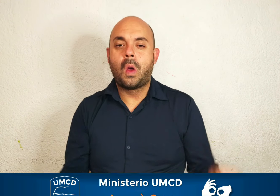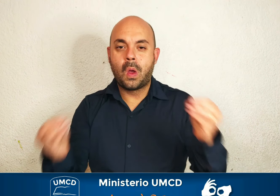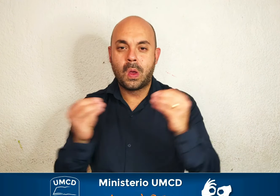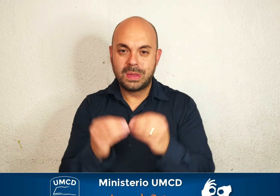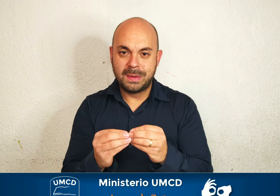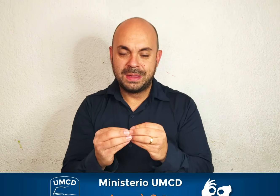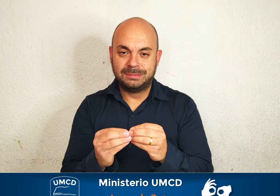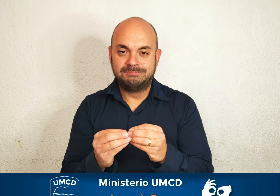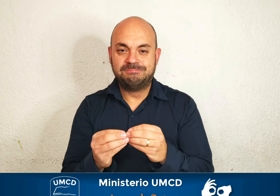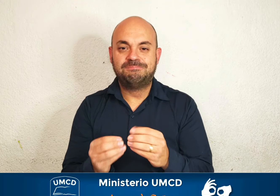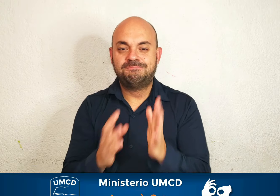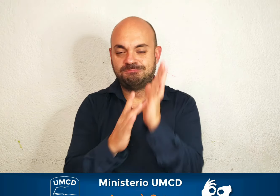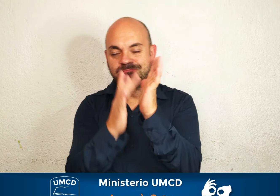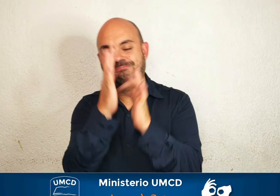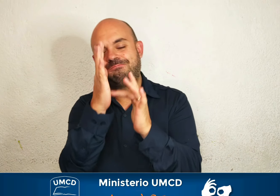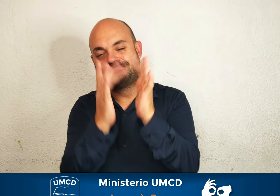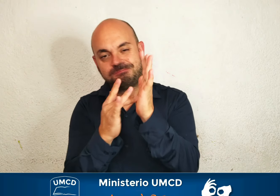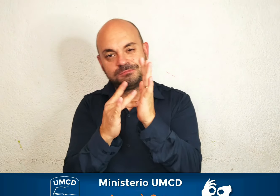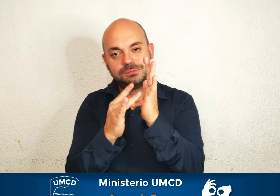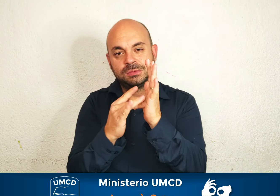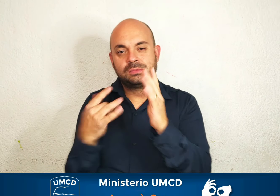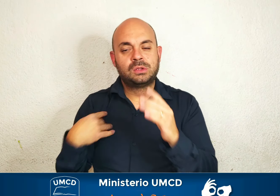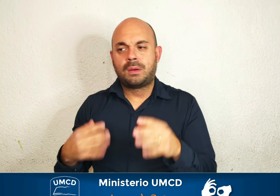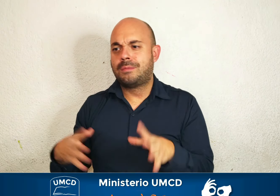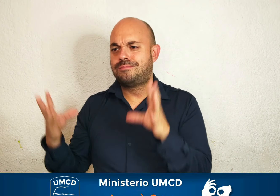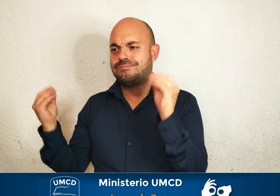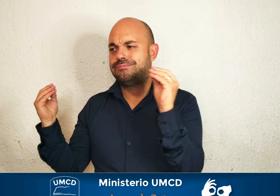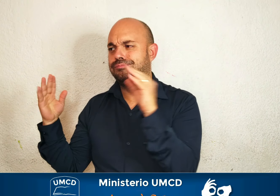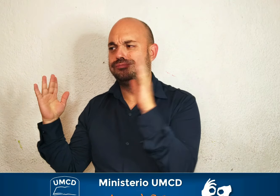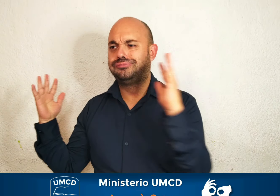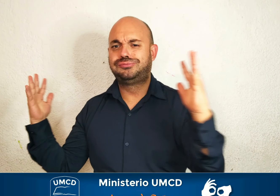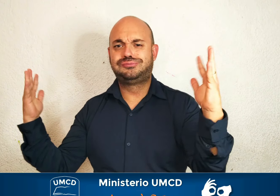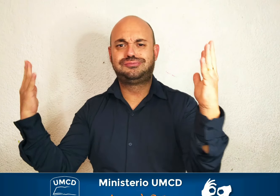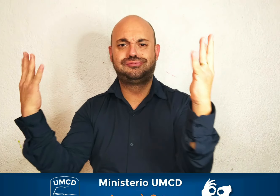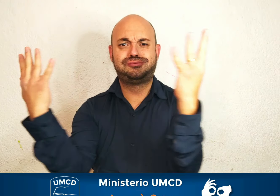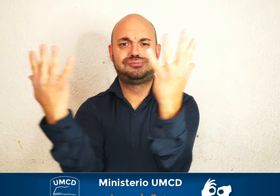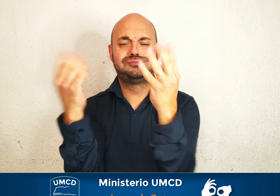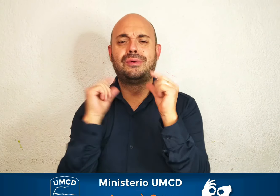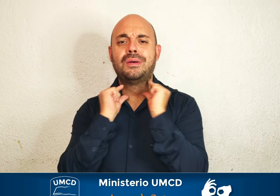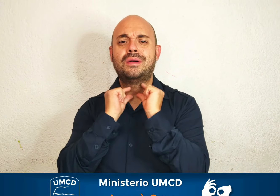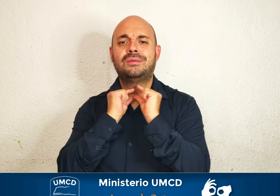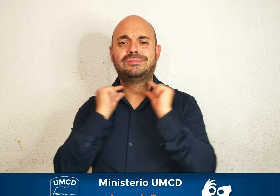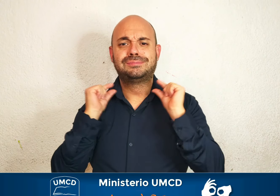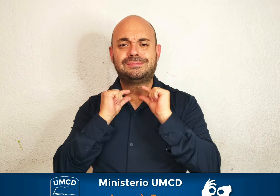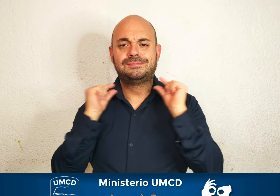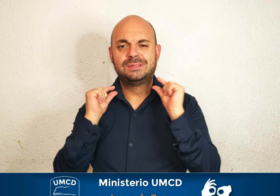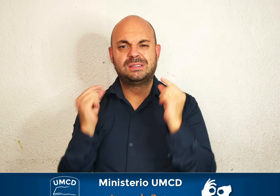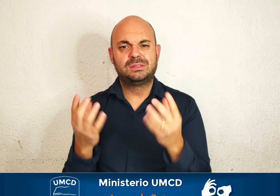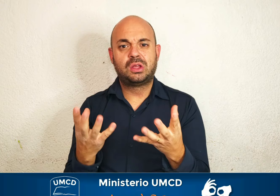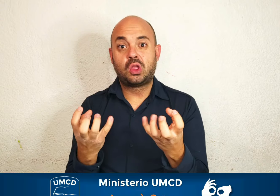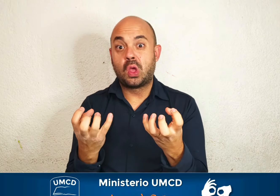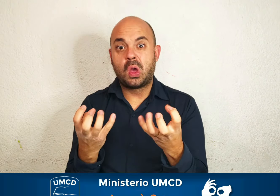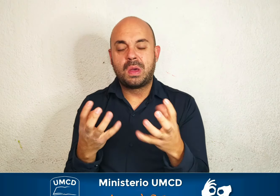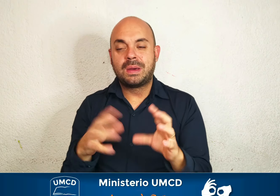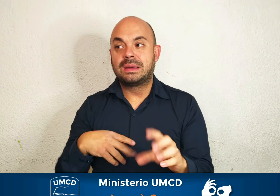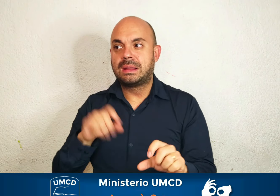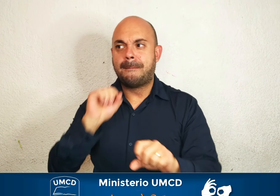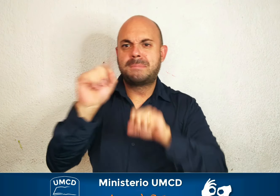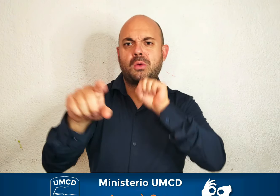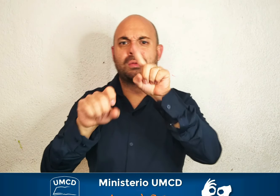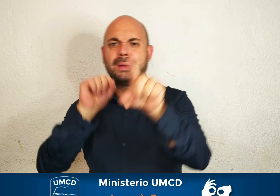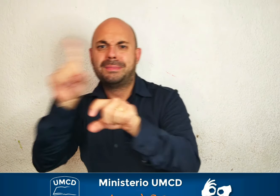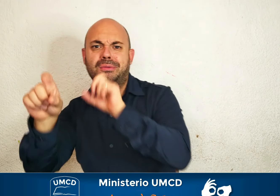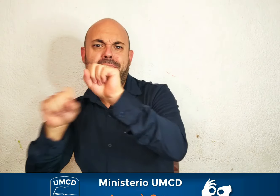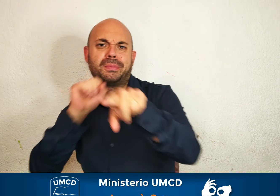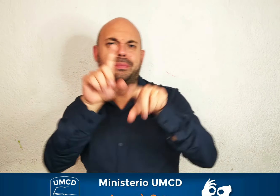Nuevamente el Señor Jesucristo, otra vez enfrentando una pregunta más en medio del templo, cuando los escribas, los